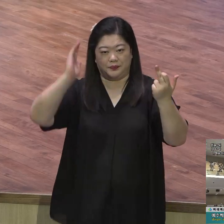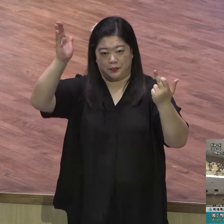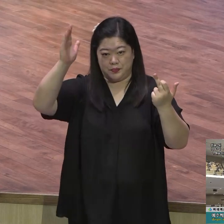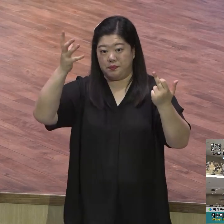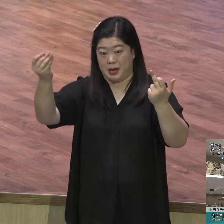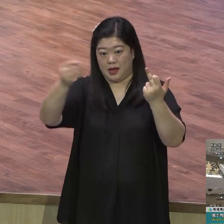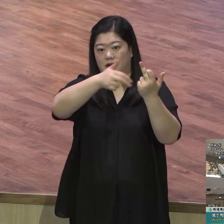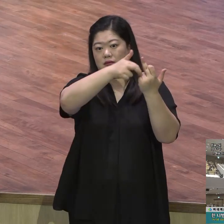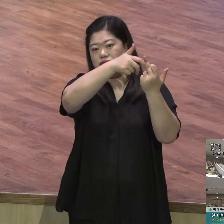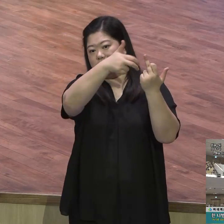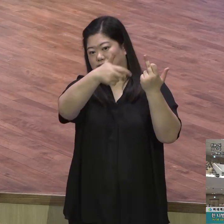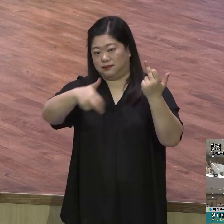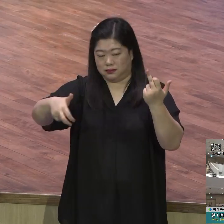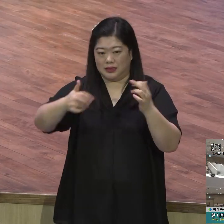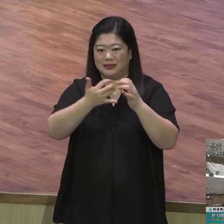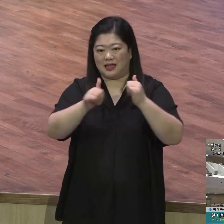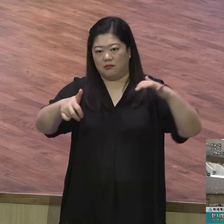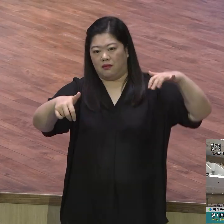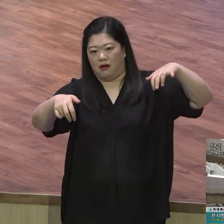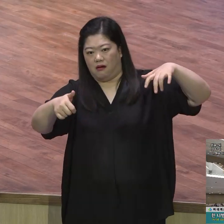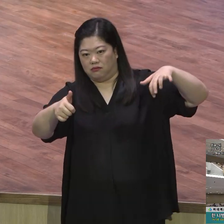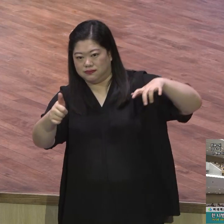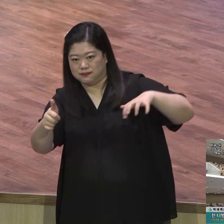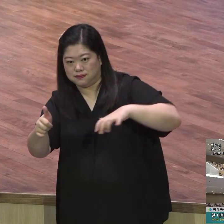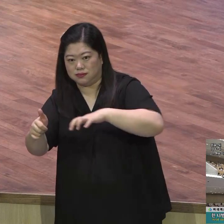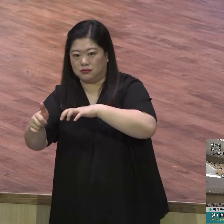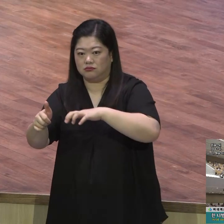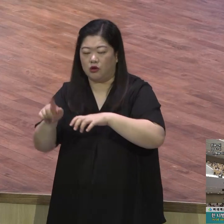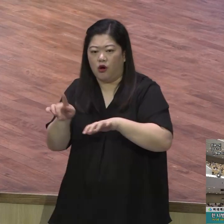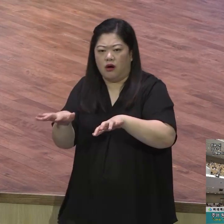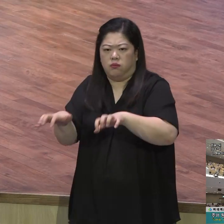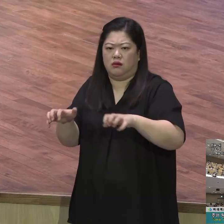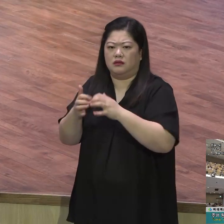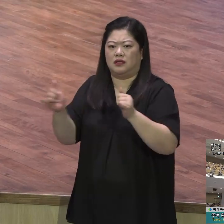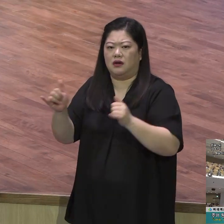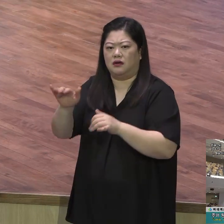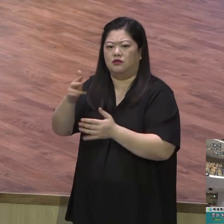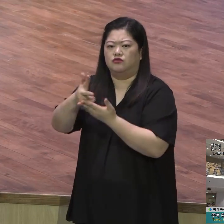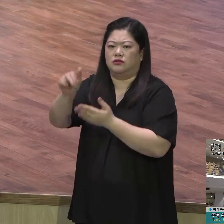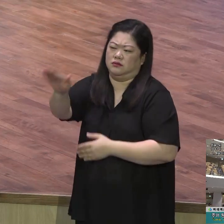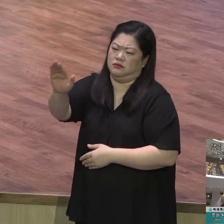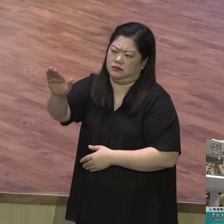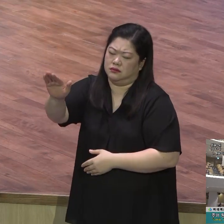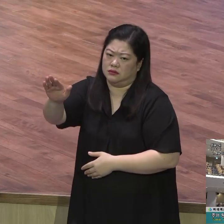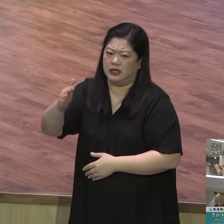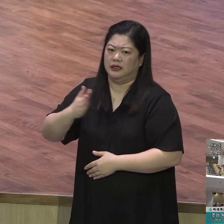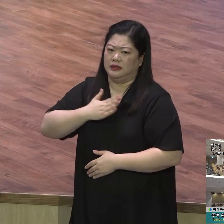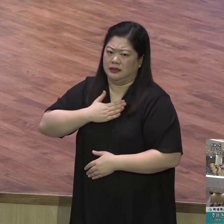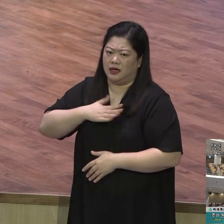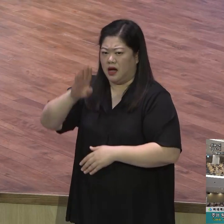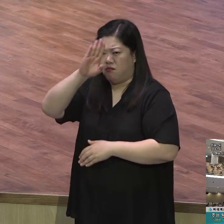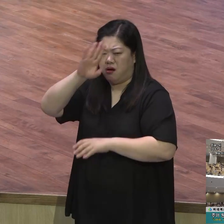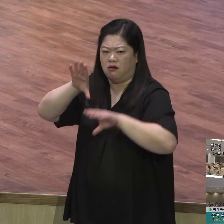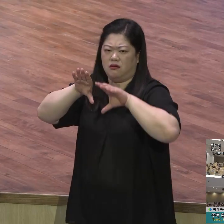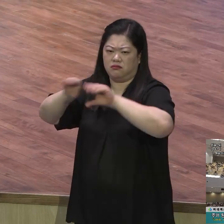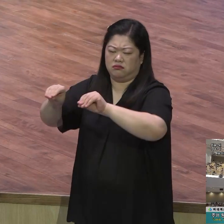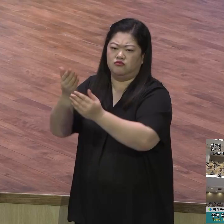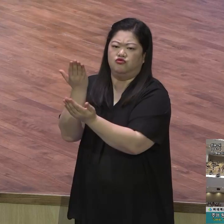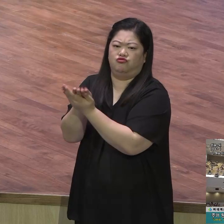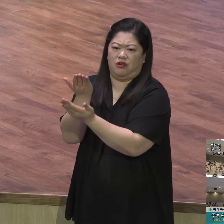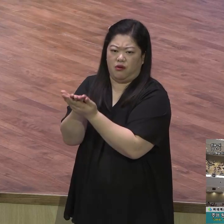수많은 무리가 따르니라 한 나병 환자가 나와 저라며 이르되 주여 원하시면 저를 깨끗하게 하실 수